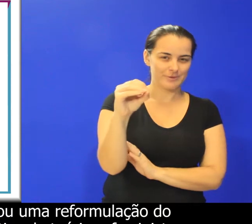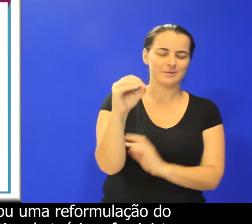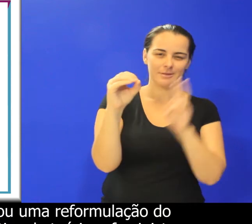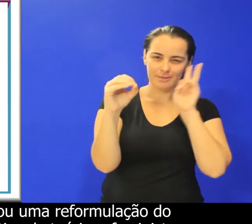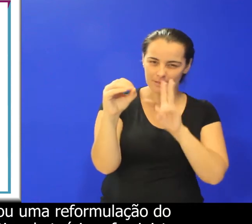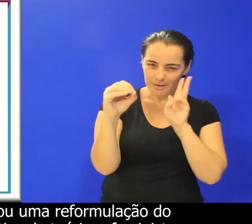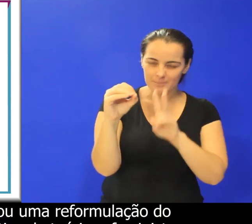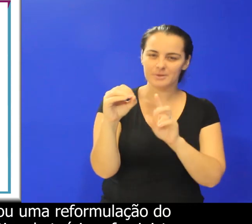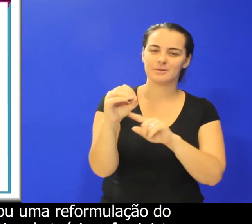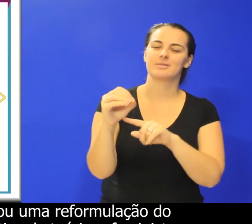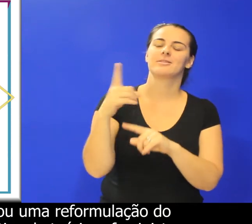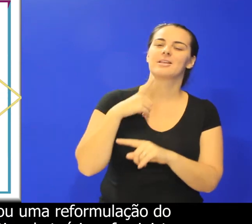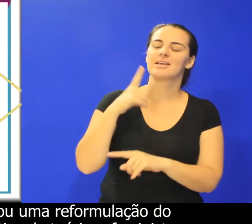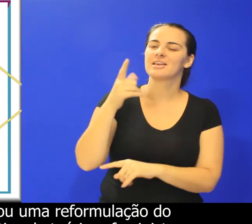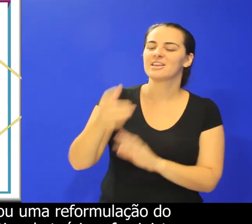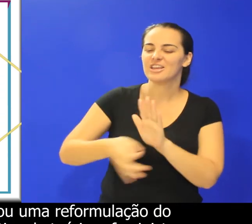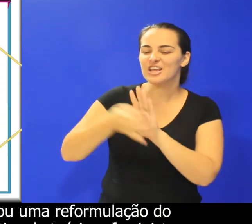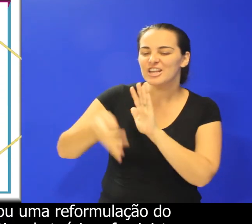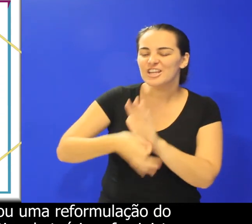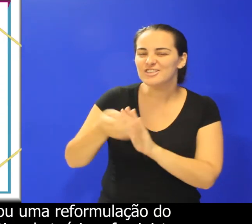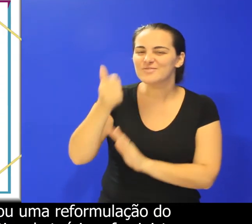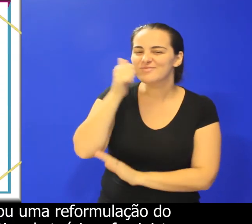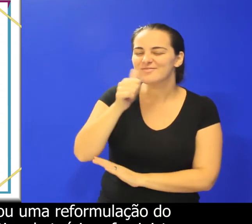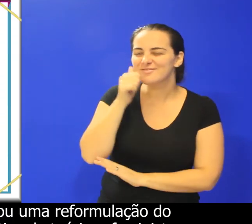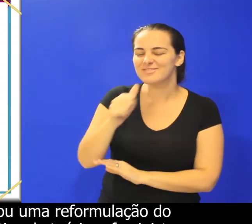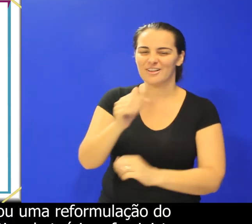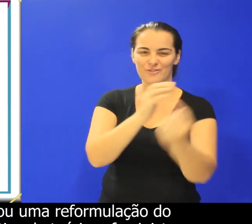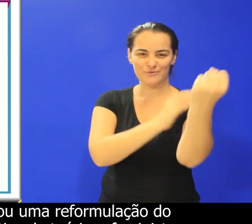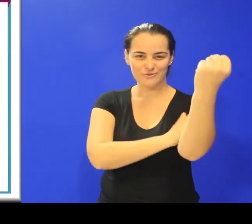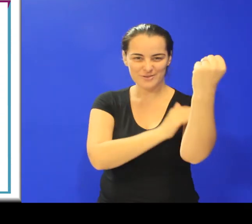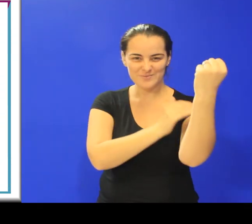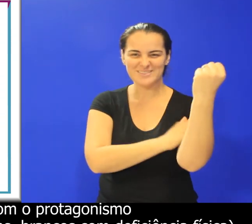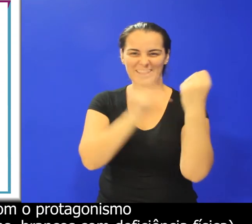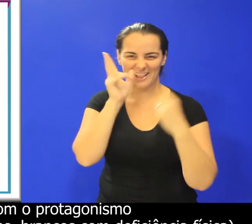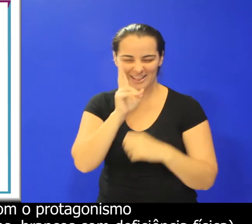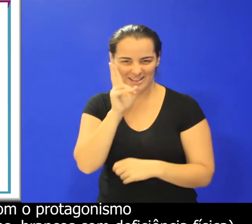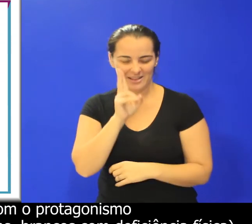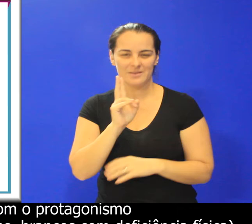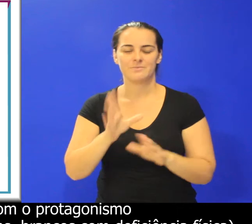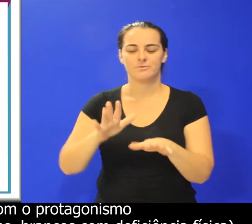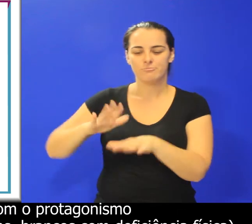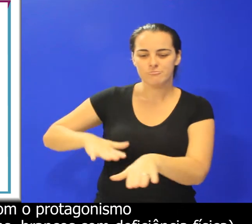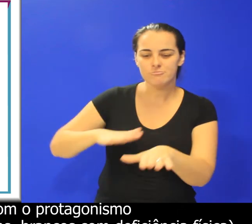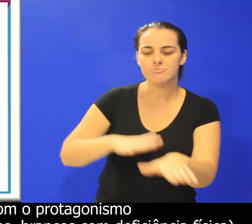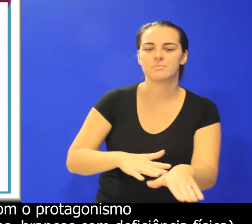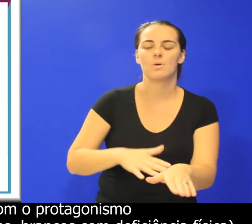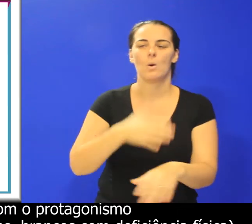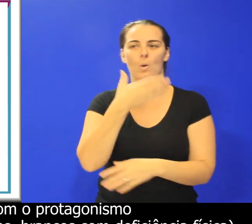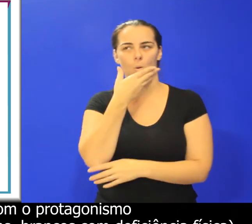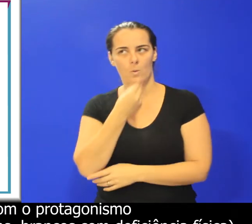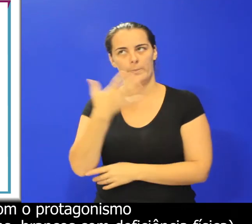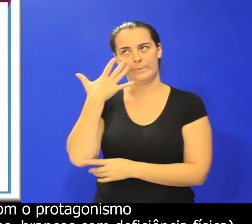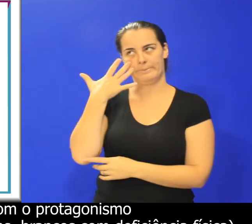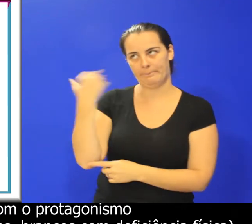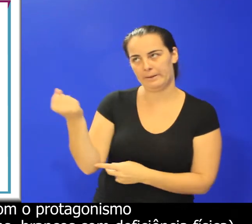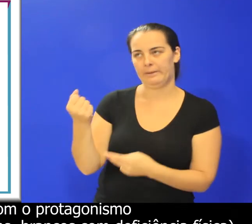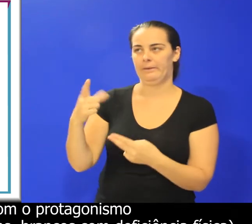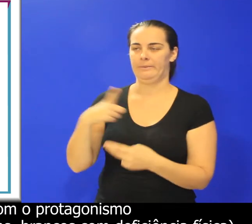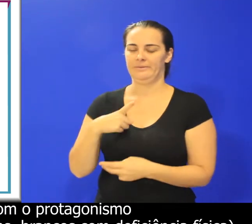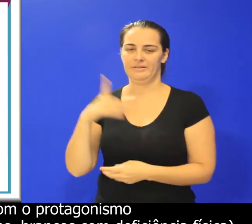uma reformulação do modelo social com a crítica de teóricas feministas. Incomodadas com o protagonismo elitista no